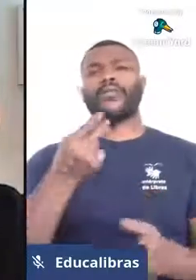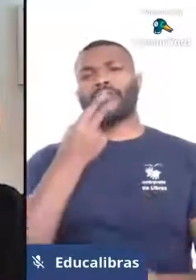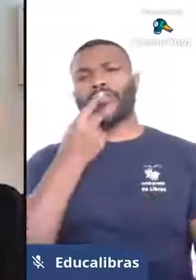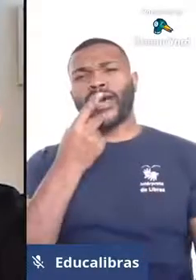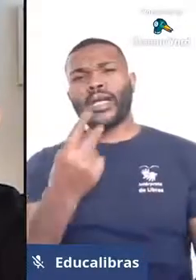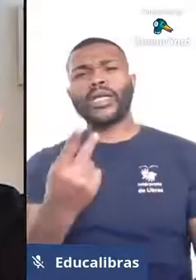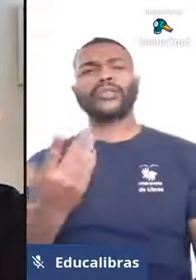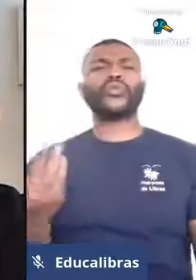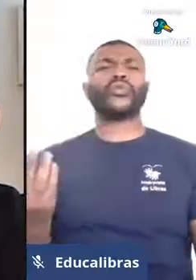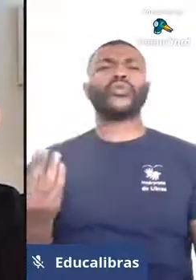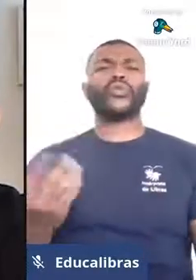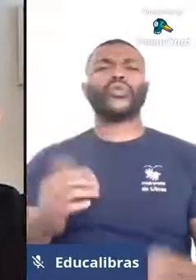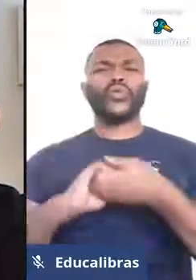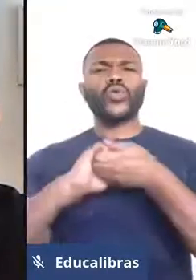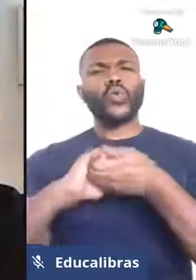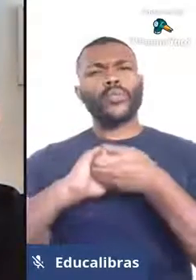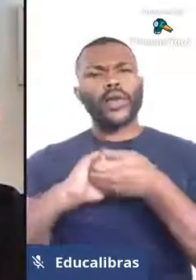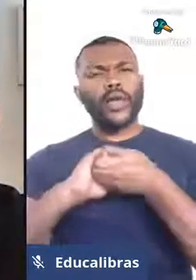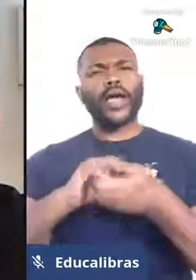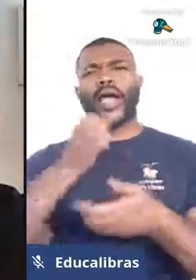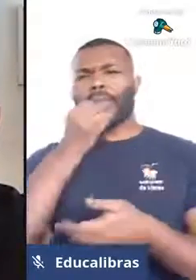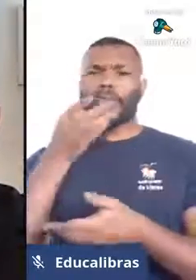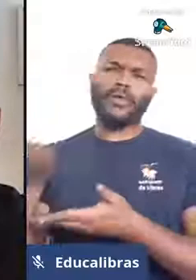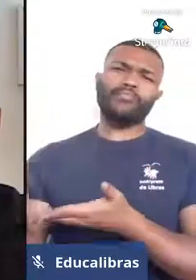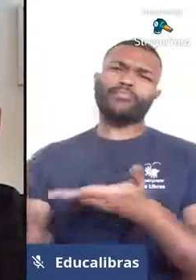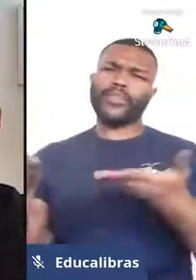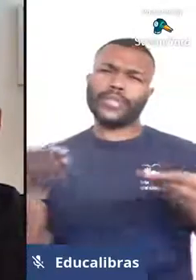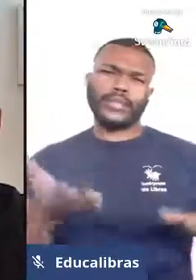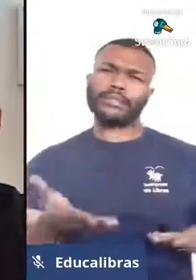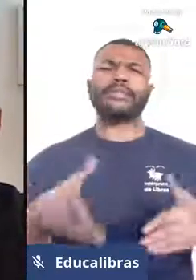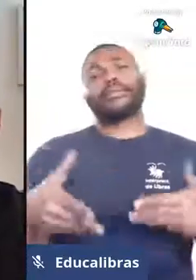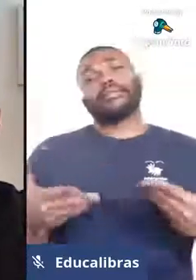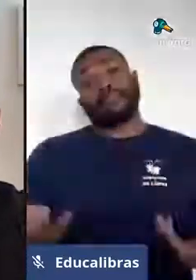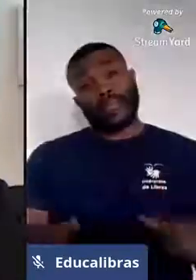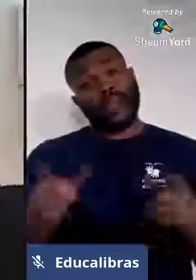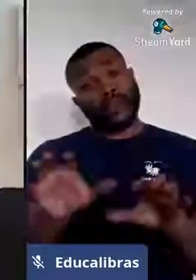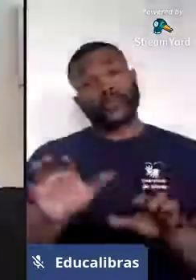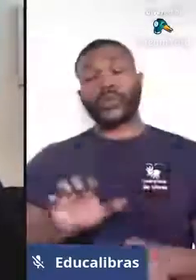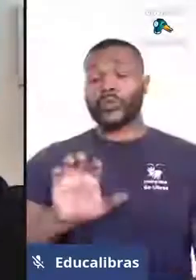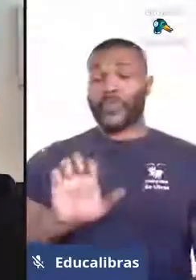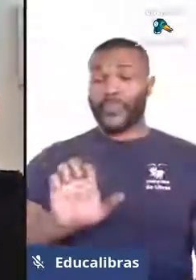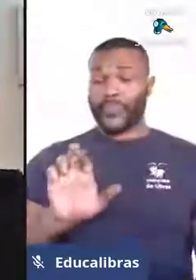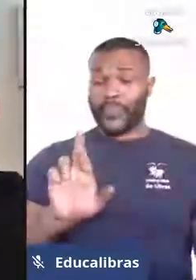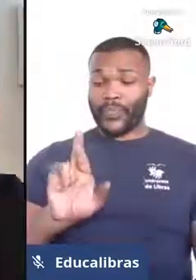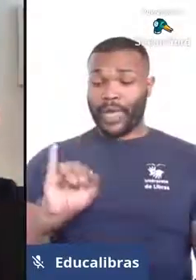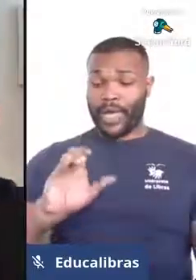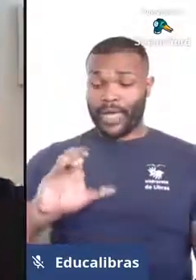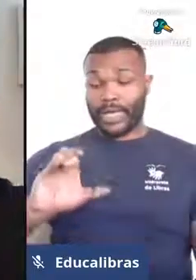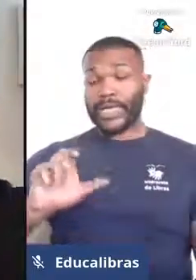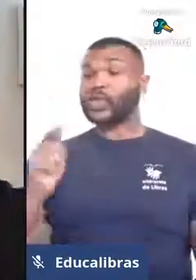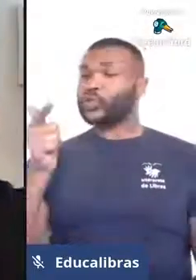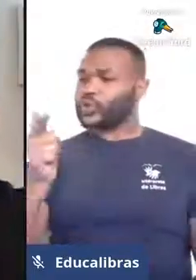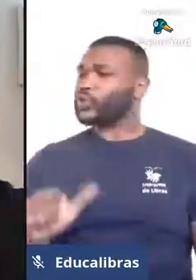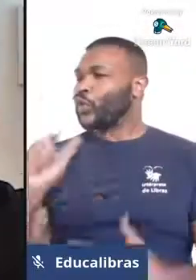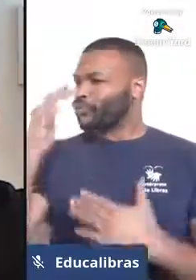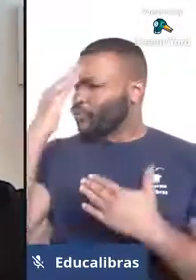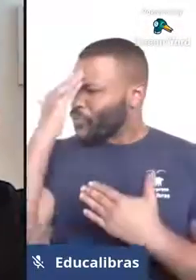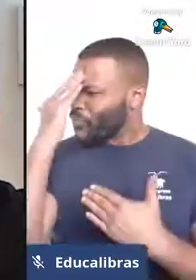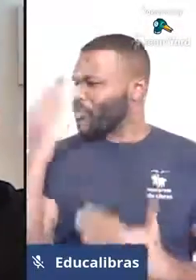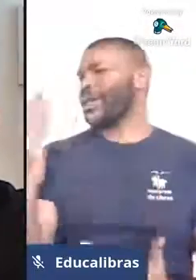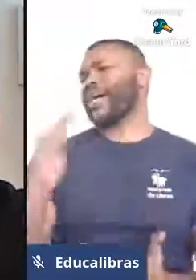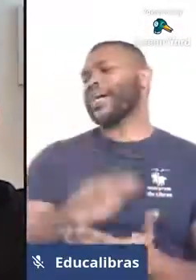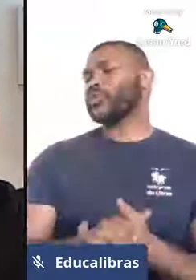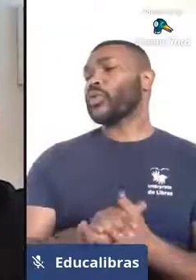suas boas-vindas e tudo mais, mas é isso aí. Eric, de novo, obrigado. Eu queria